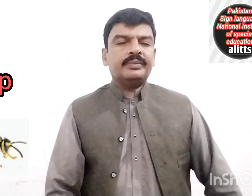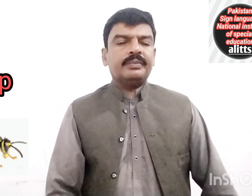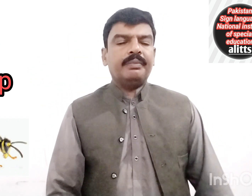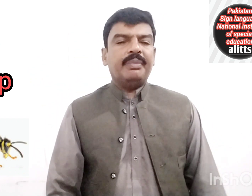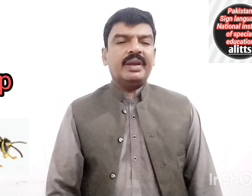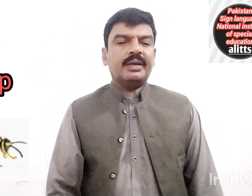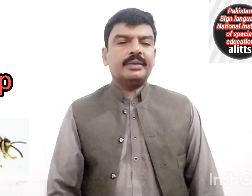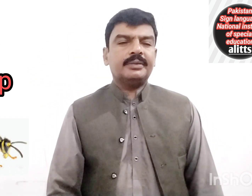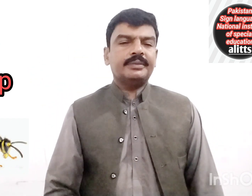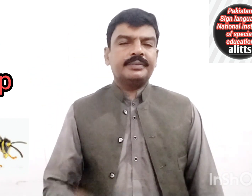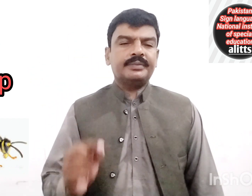भेड़।